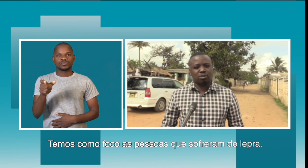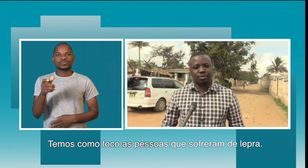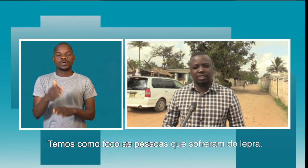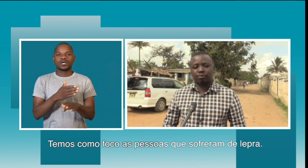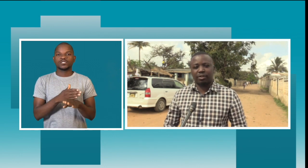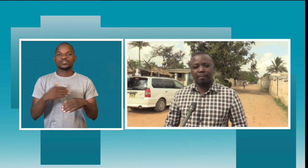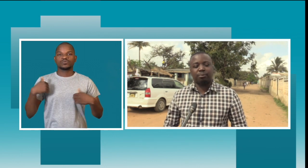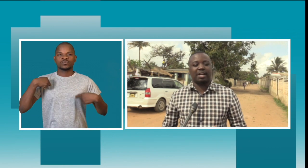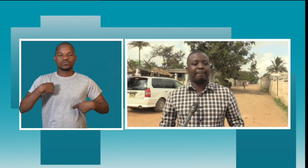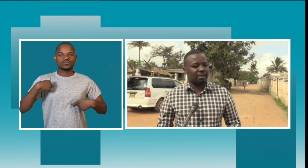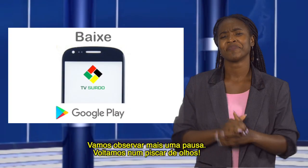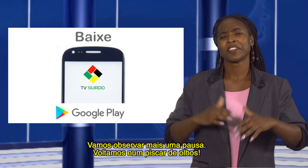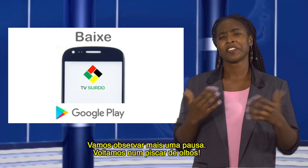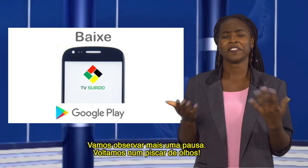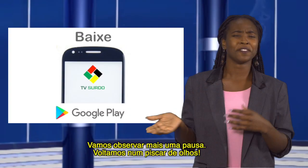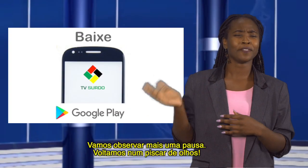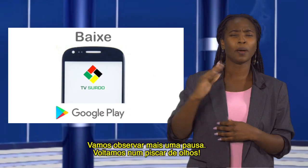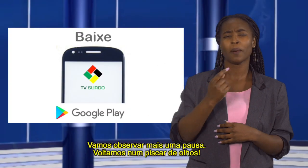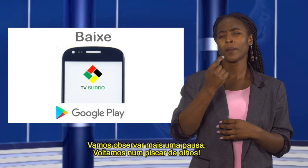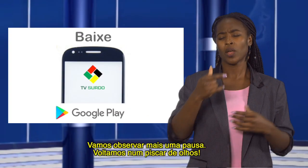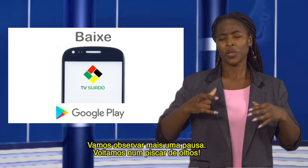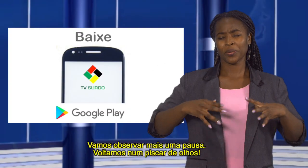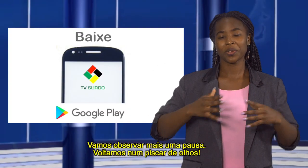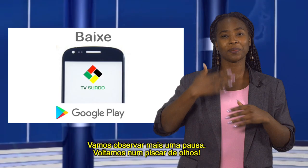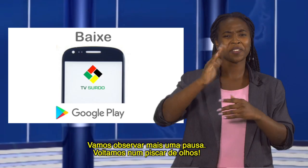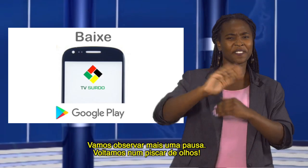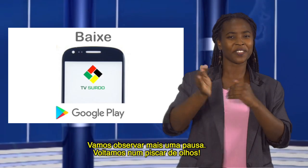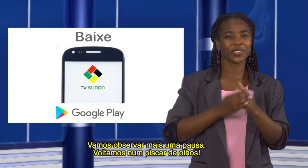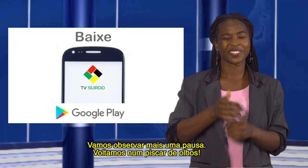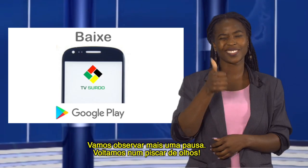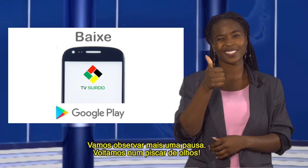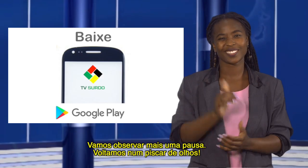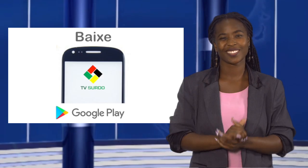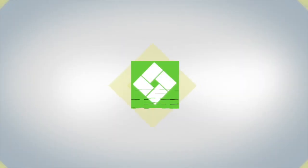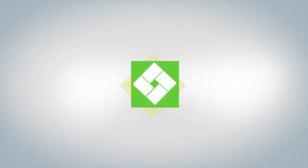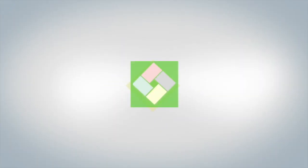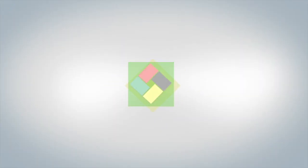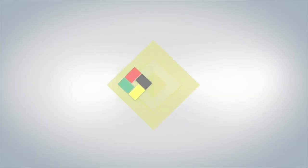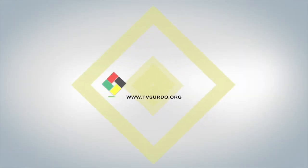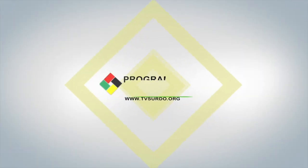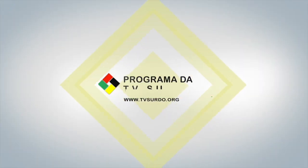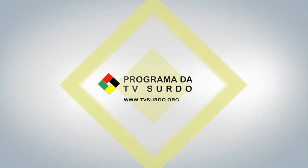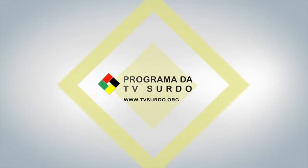foco as pessoas que sofreram por lepra. Vamos observar mais uma pausa. Voltamos no Biscar de Ouros.